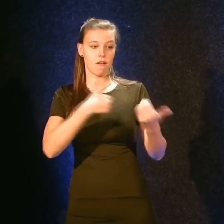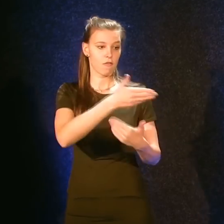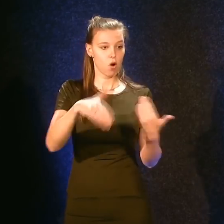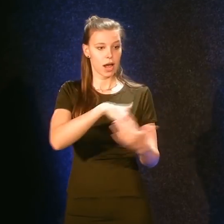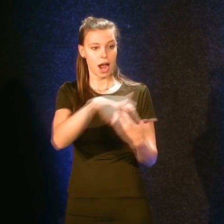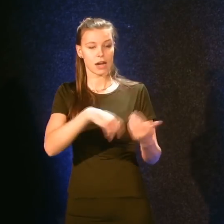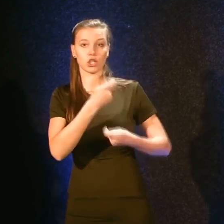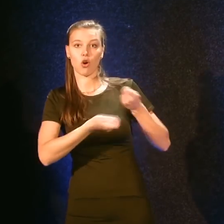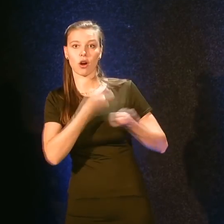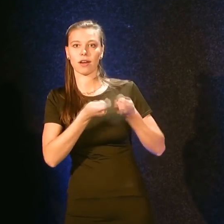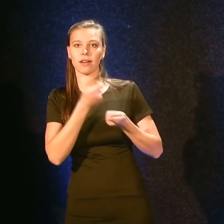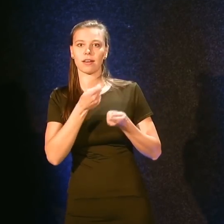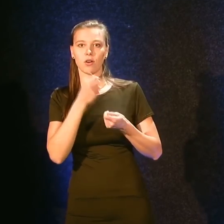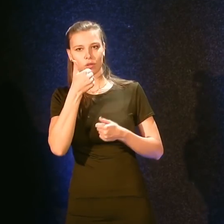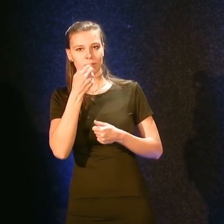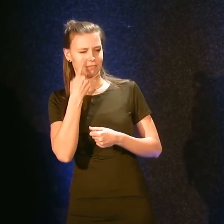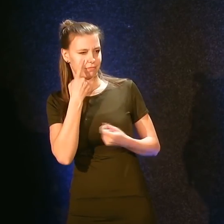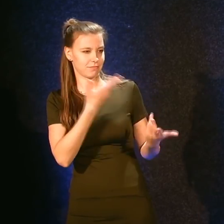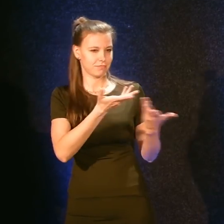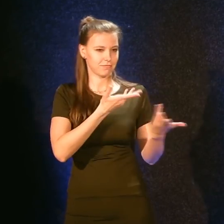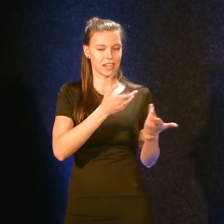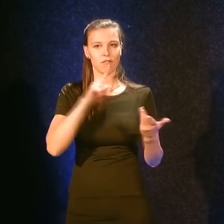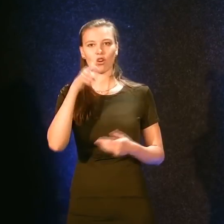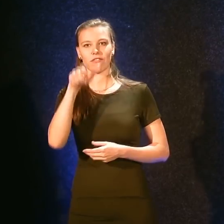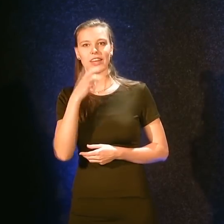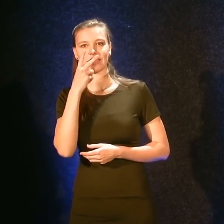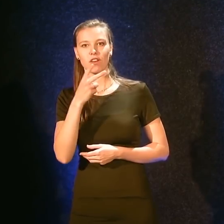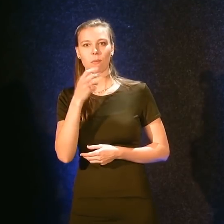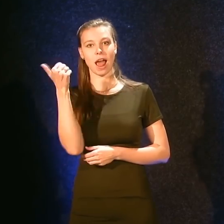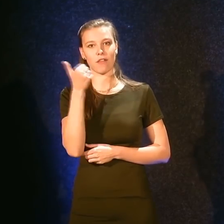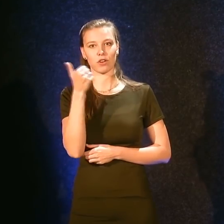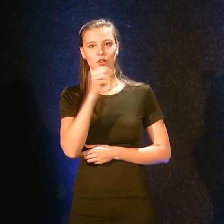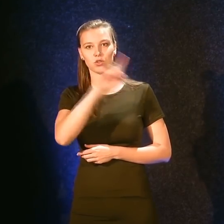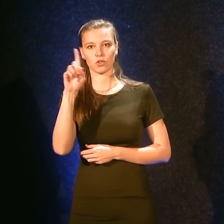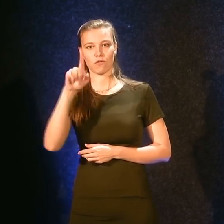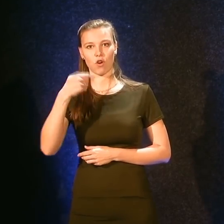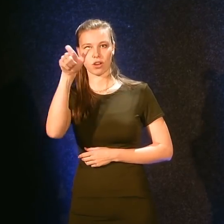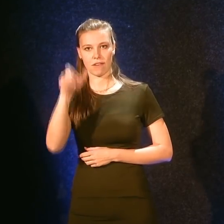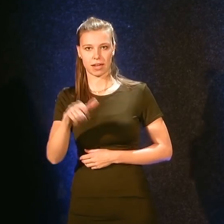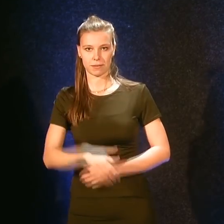elkaar in de gaten. En we zien elkaar volgende week weer om 11 uur. Tot volgende week.